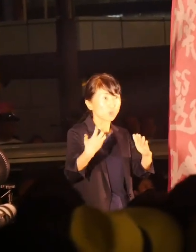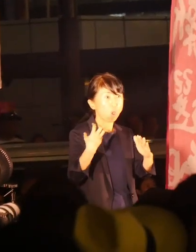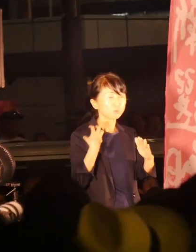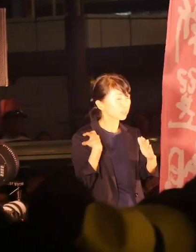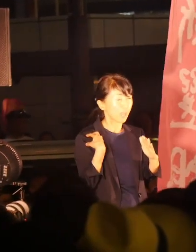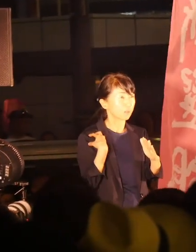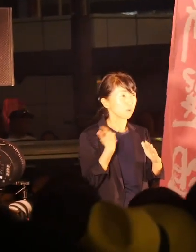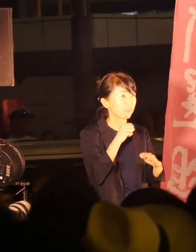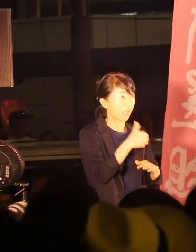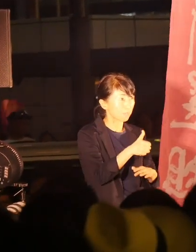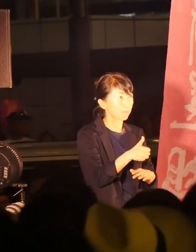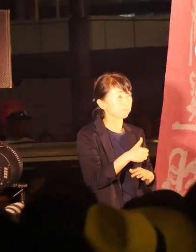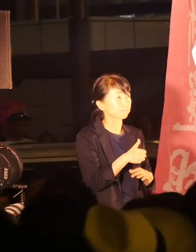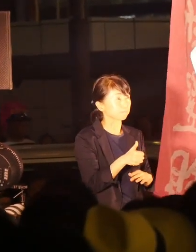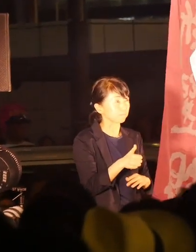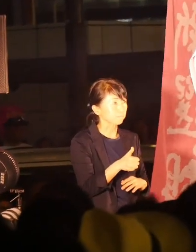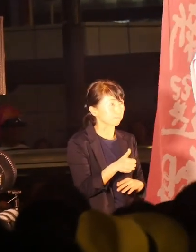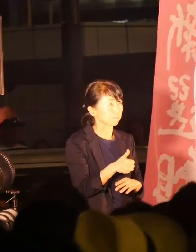ます